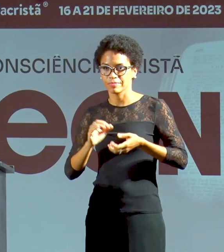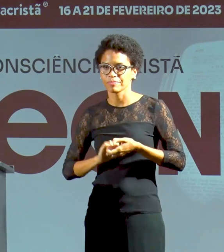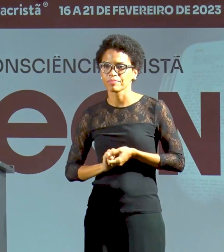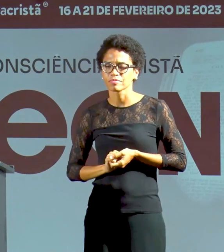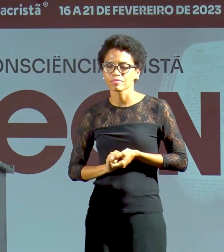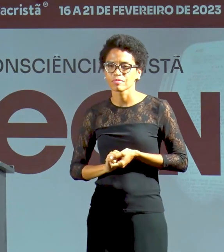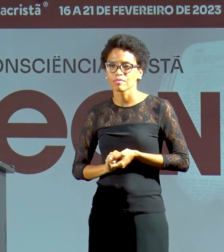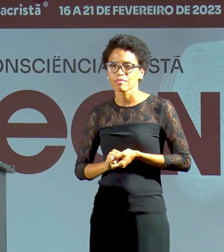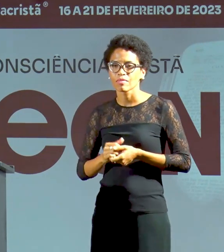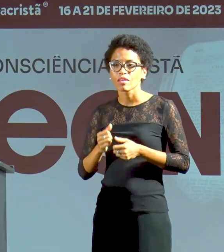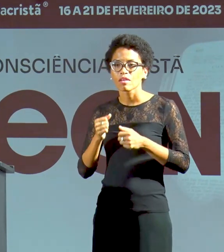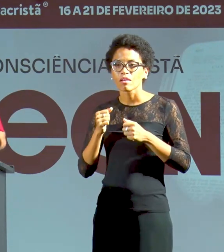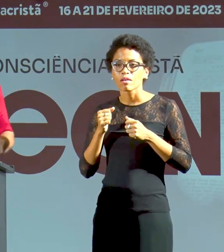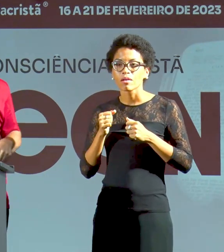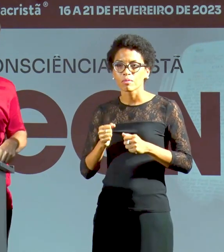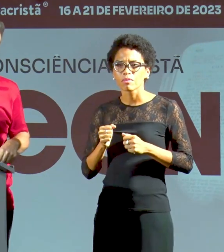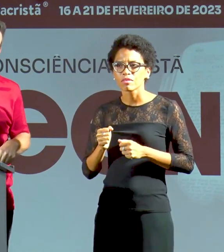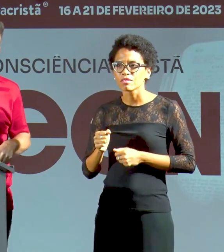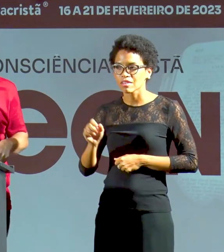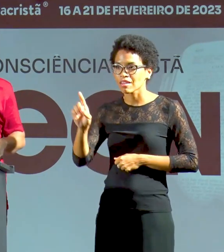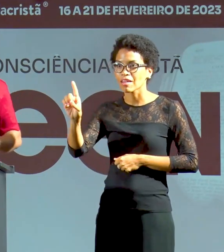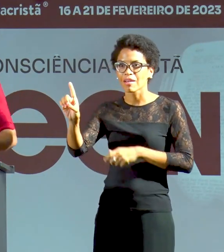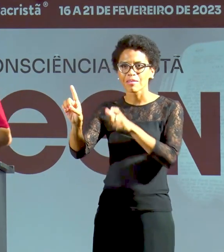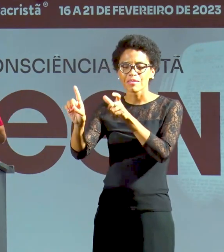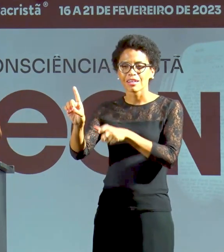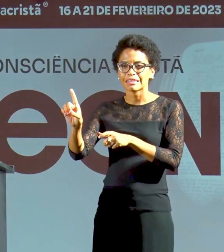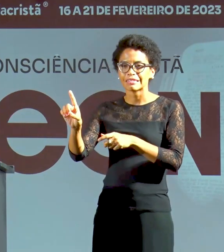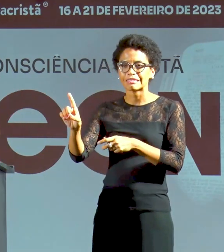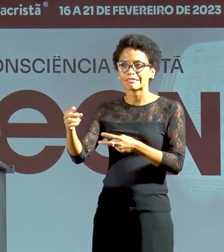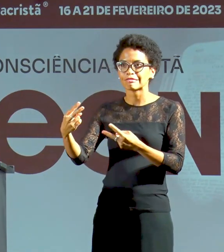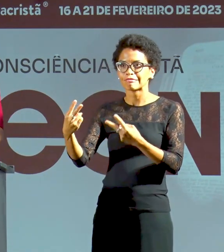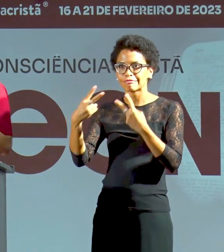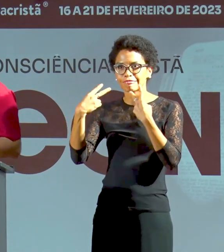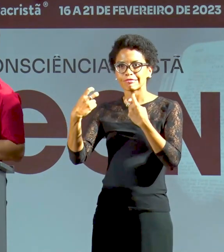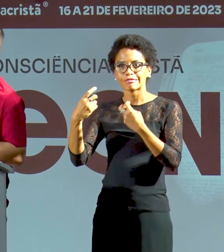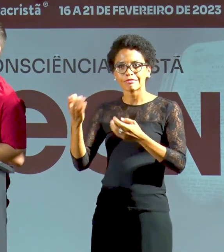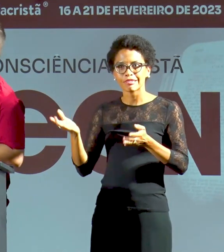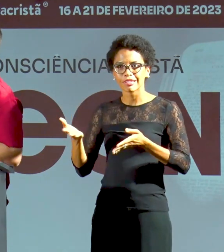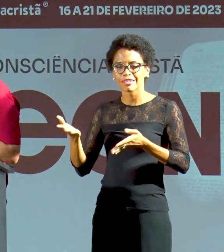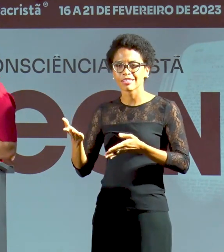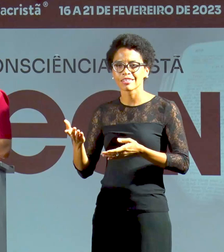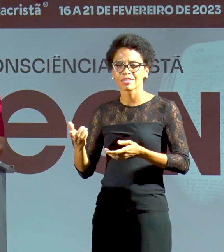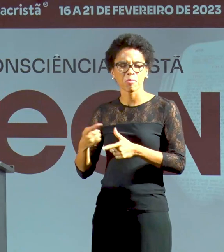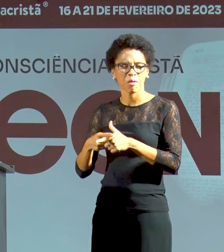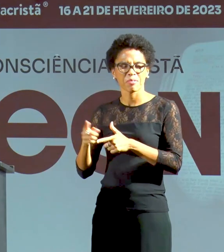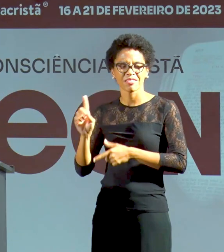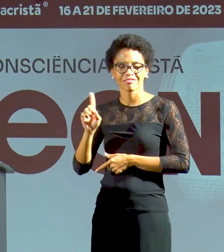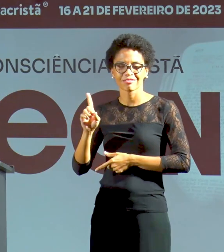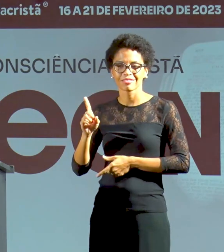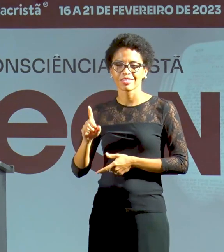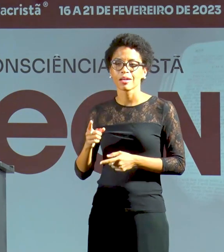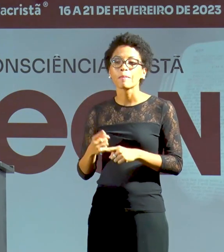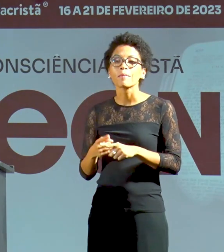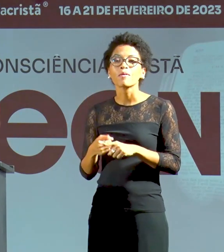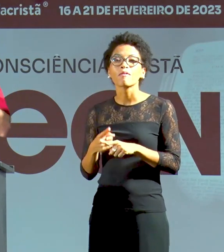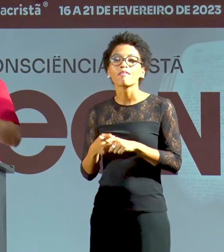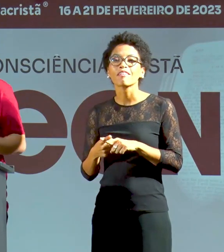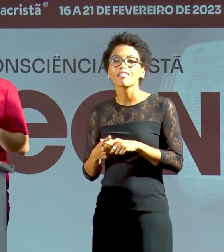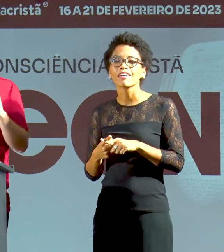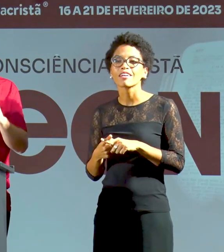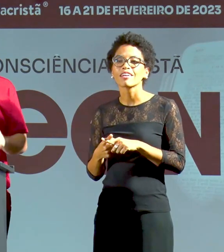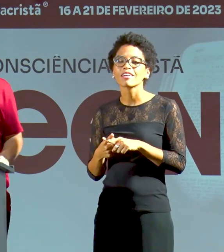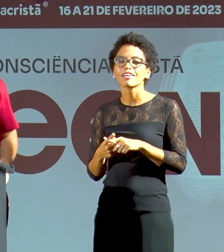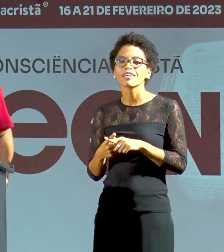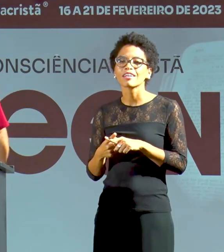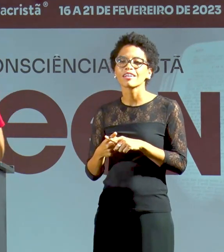Pode ser que ele esteja me assistindo e não tem problema se ele tivesse sabe por quê Porque esse é o